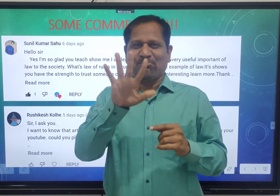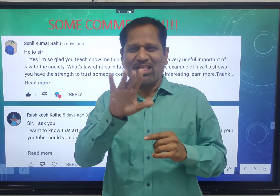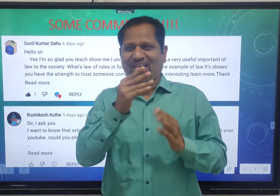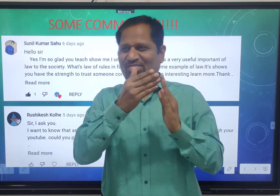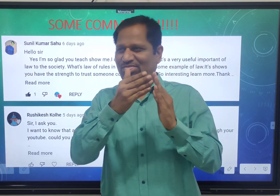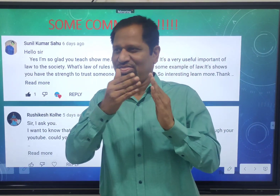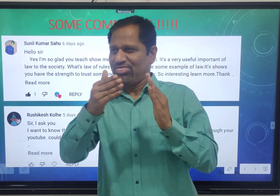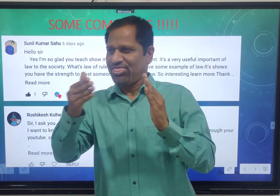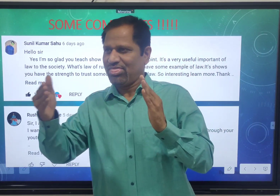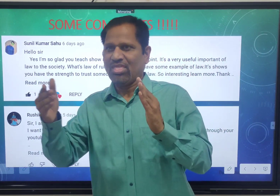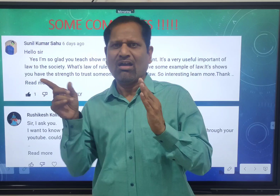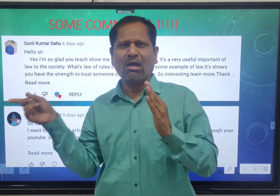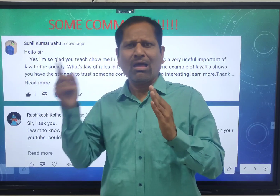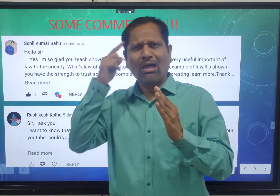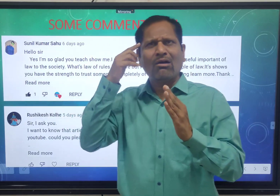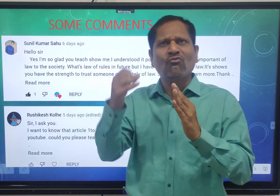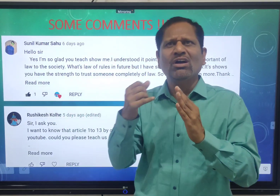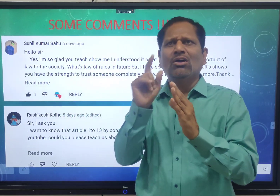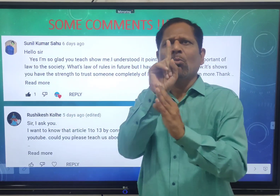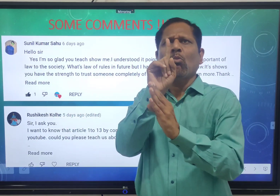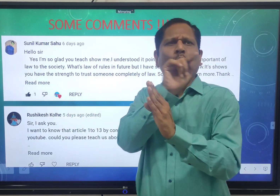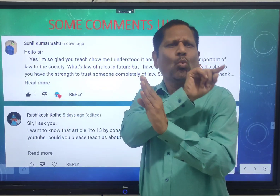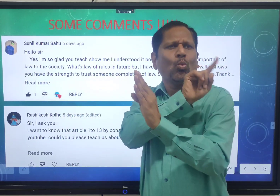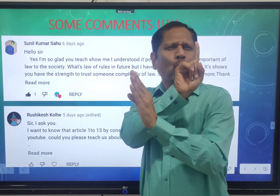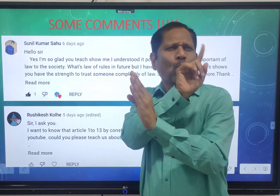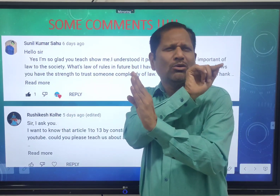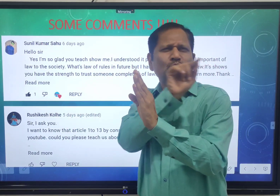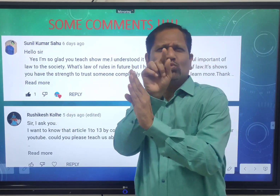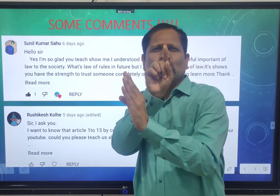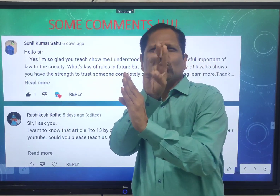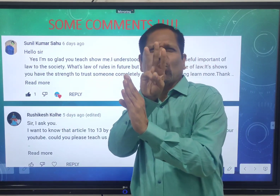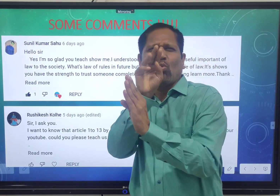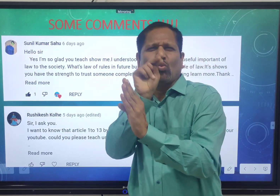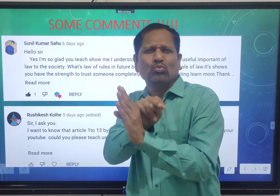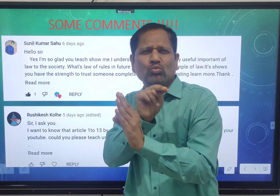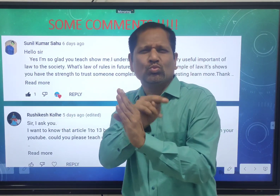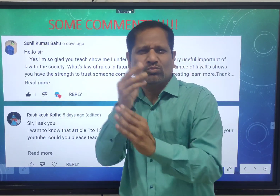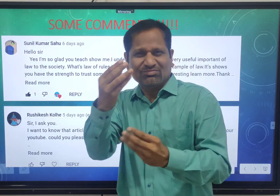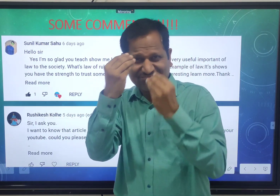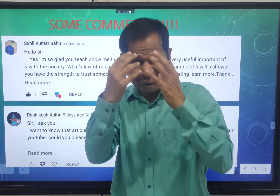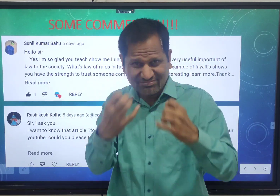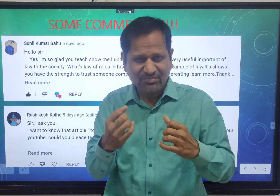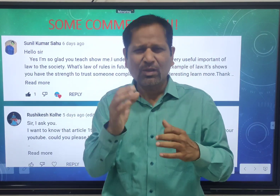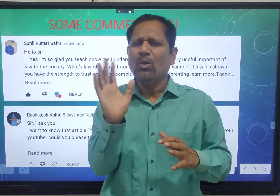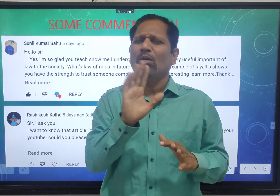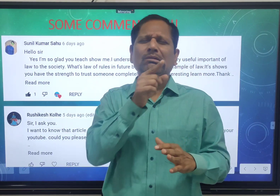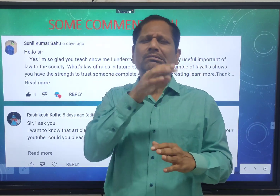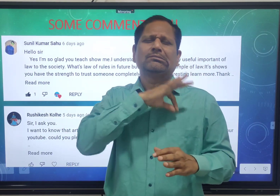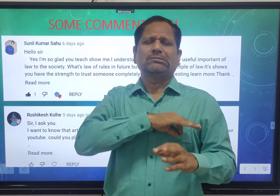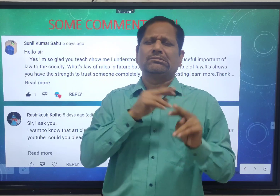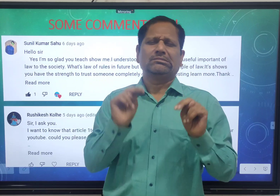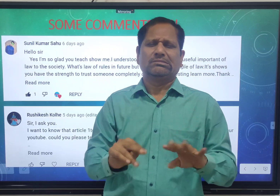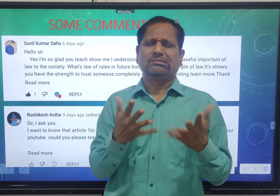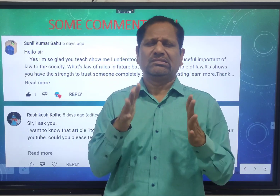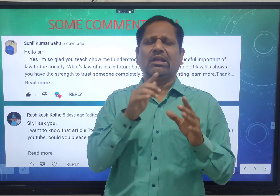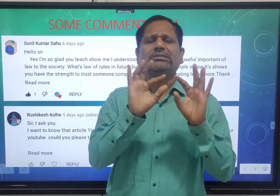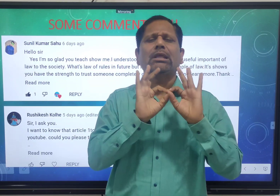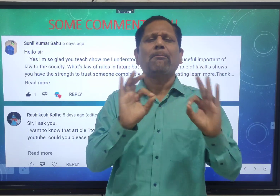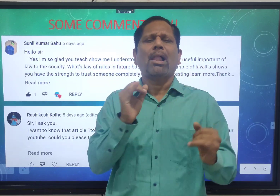अधिकार लगातार पढ़ा रहे हैं, लेकिन वो कह रहे हैं कि 1 से 13 जो अधिकार वो आर्टिकल में क्या लिखा वो नहीं बताया।